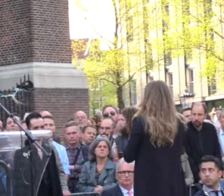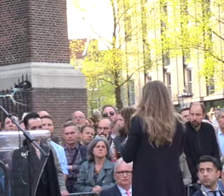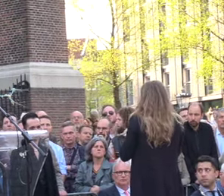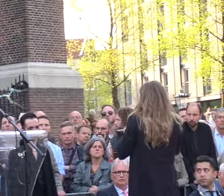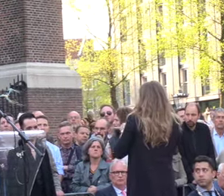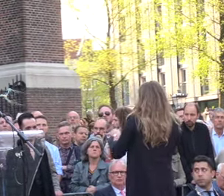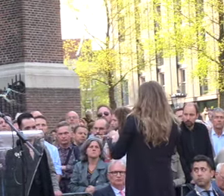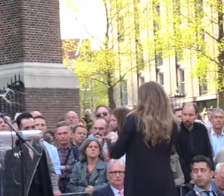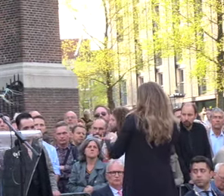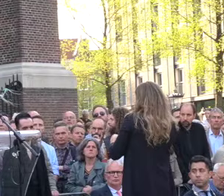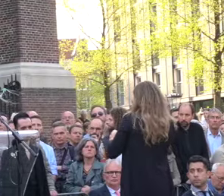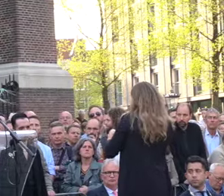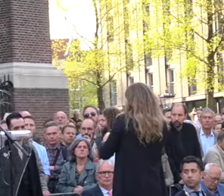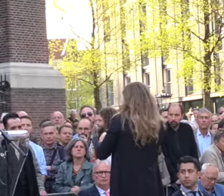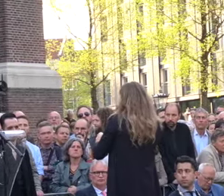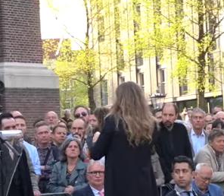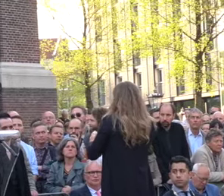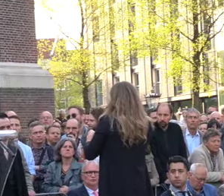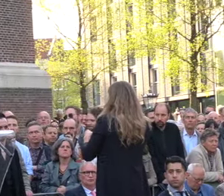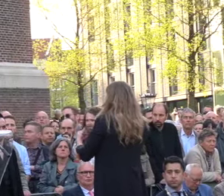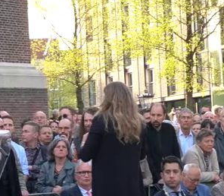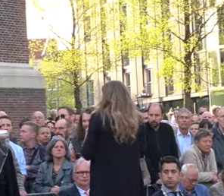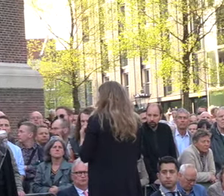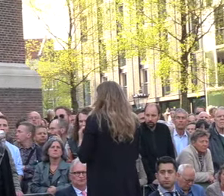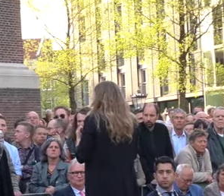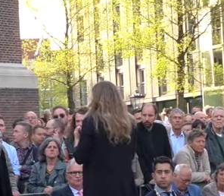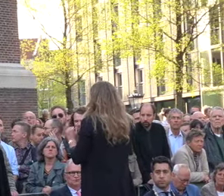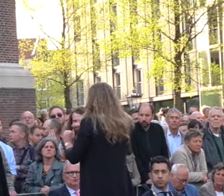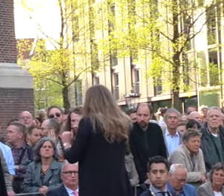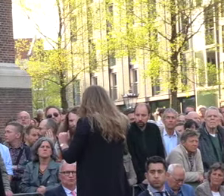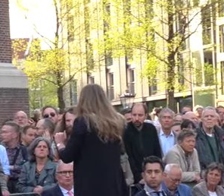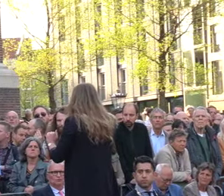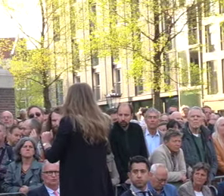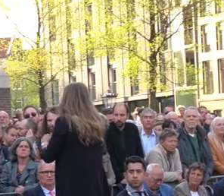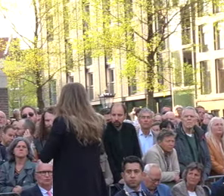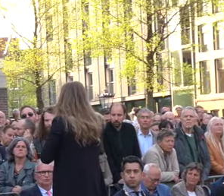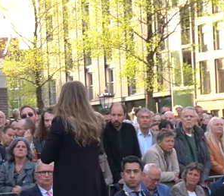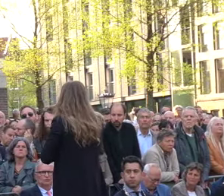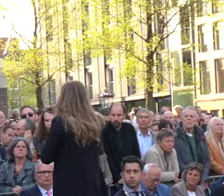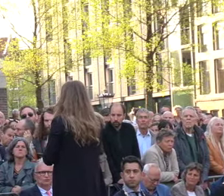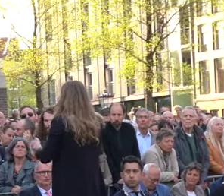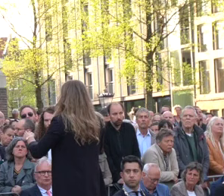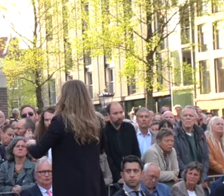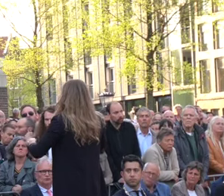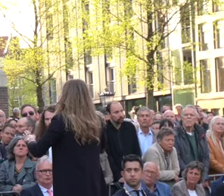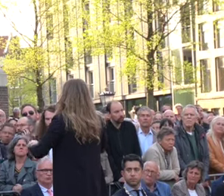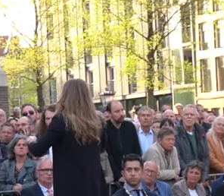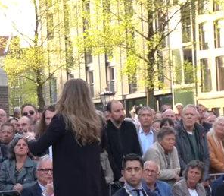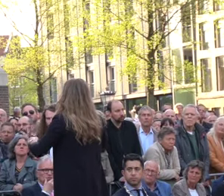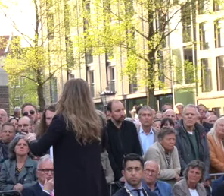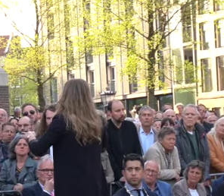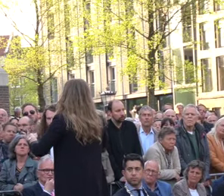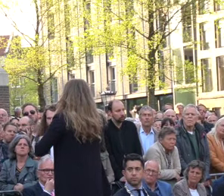projecties aan anderen te overtuigen. Maar ook omdat juist vandaag de dag